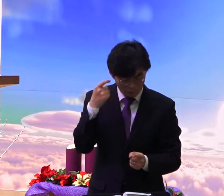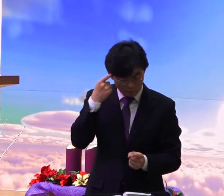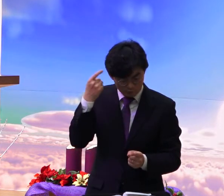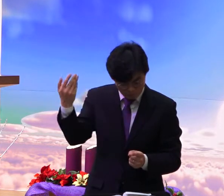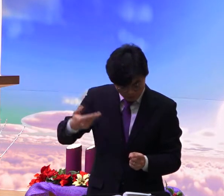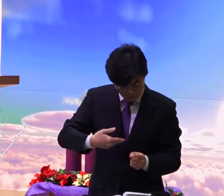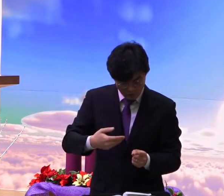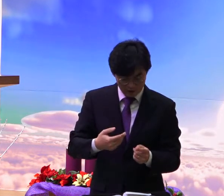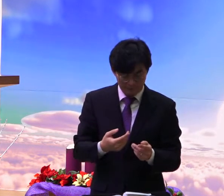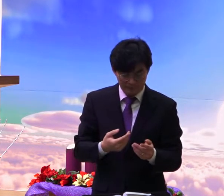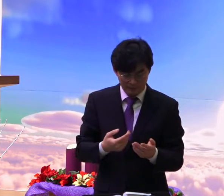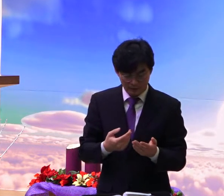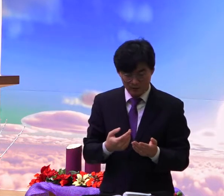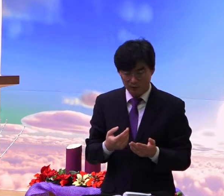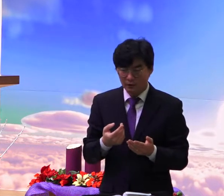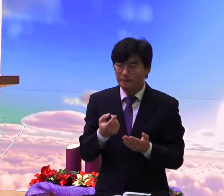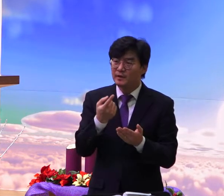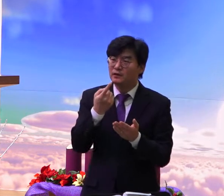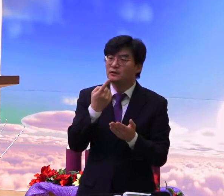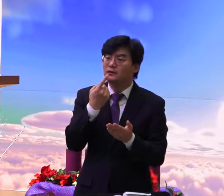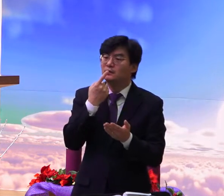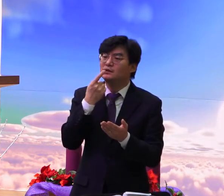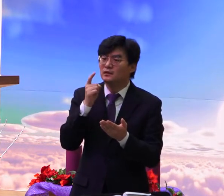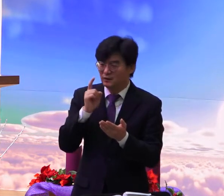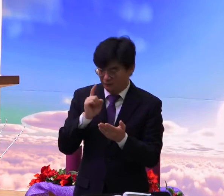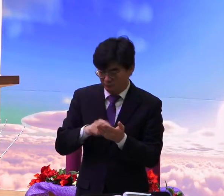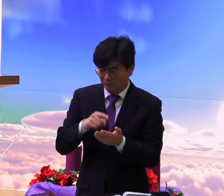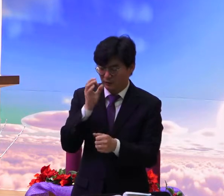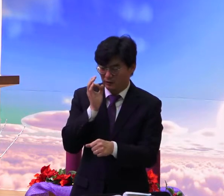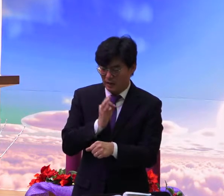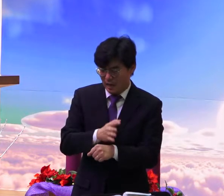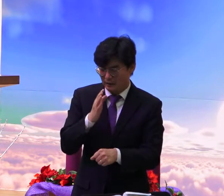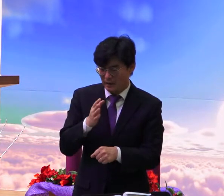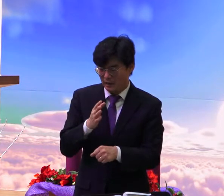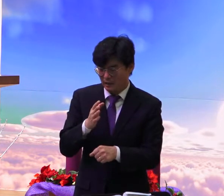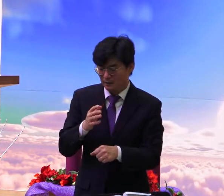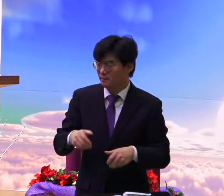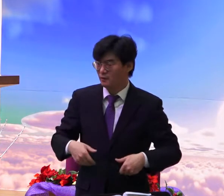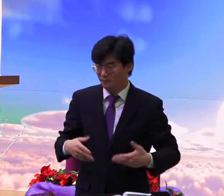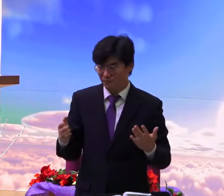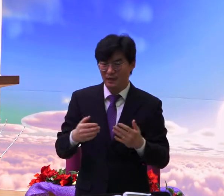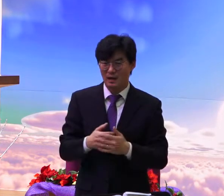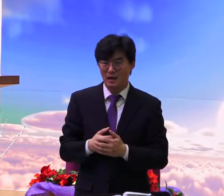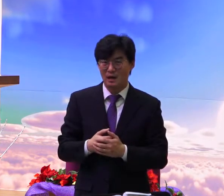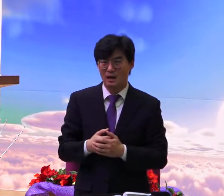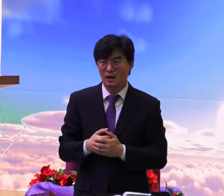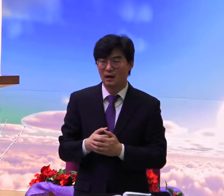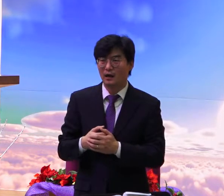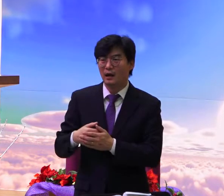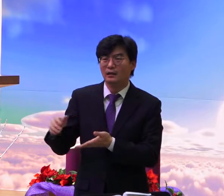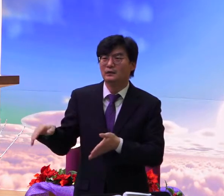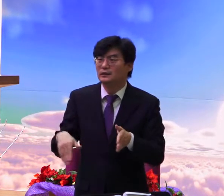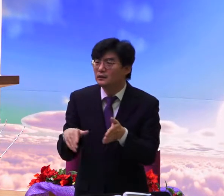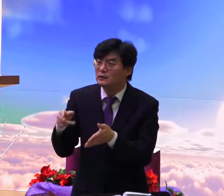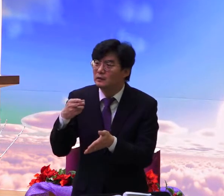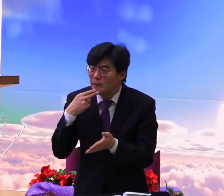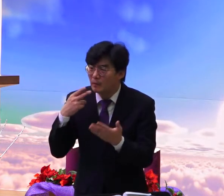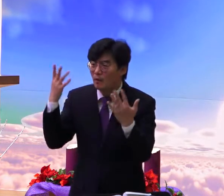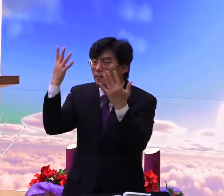쉬운 길로 오려는 선교사를 파송하려면 나는 원하지 않습니다. 전혀 길이 없어도 오려는 사람들을